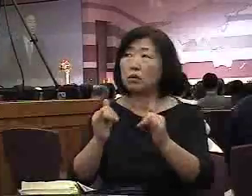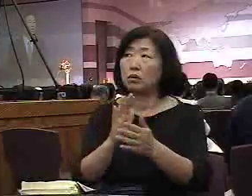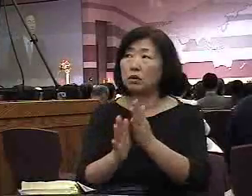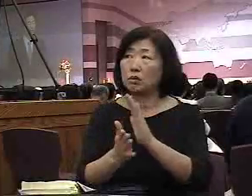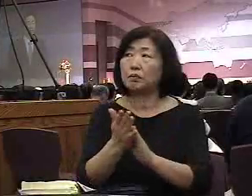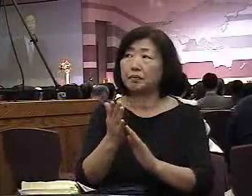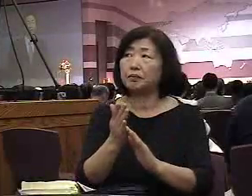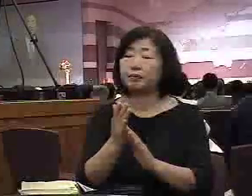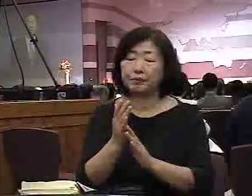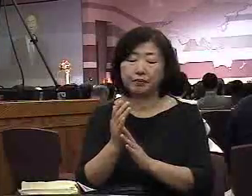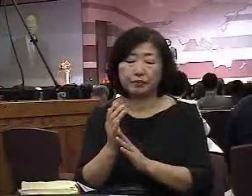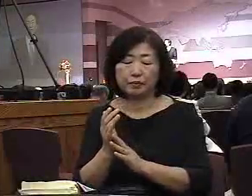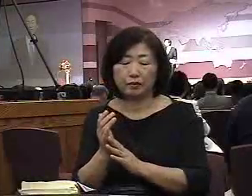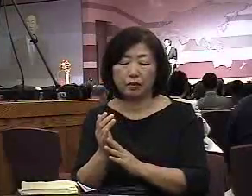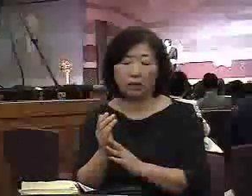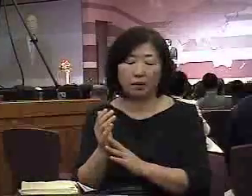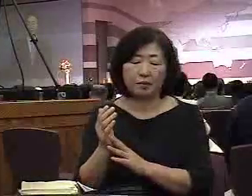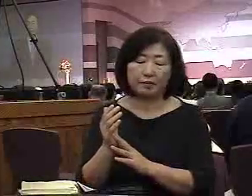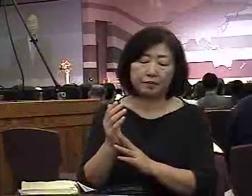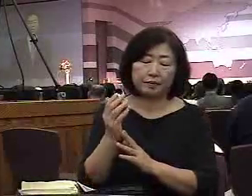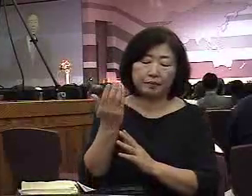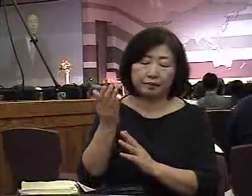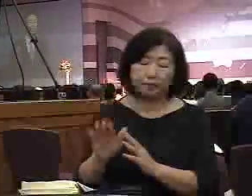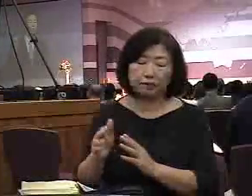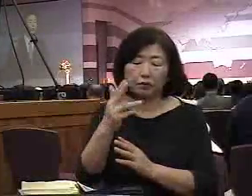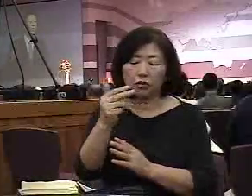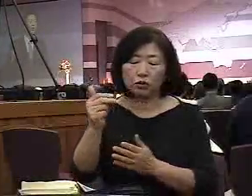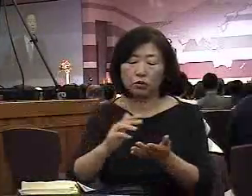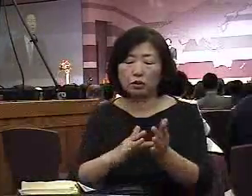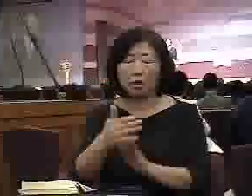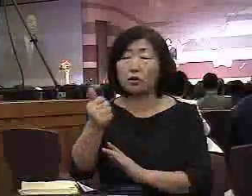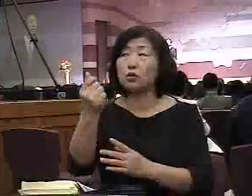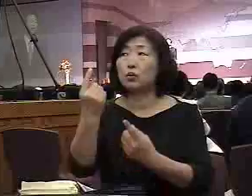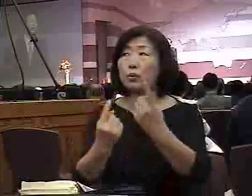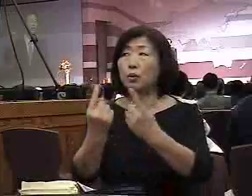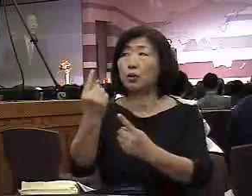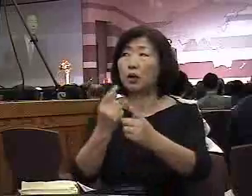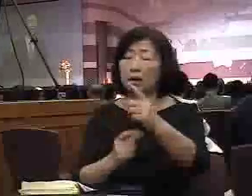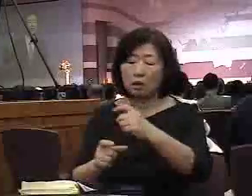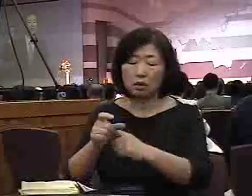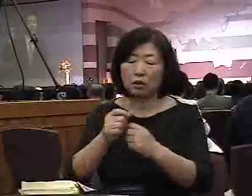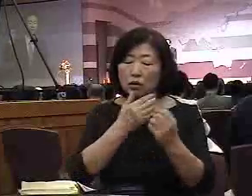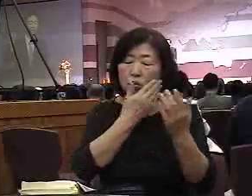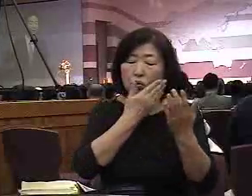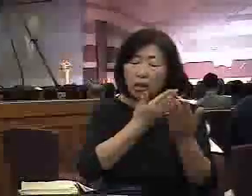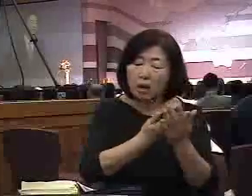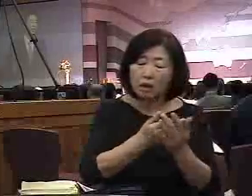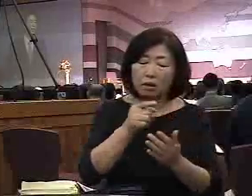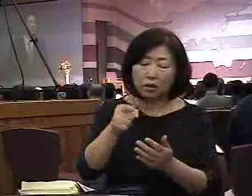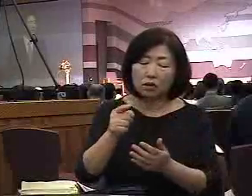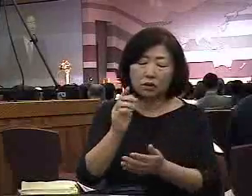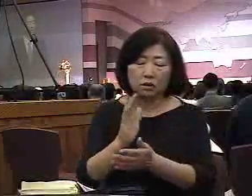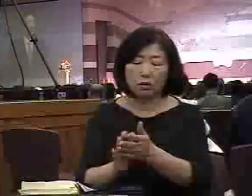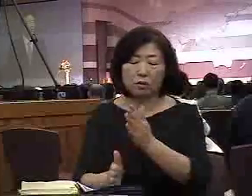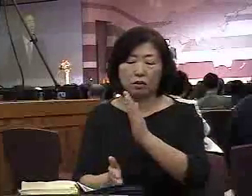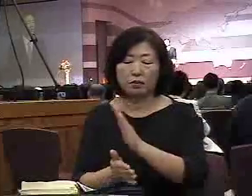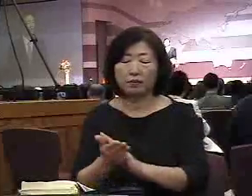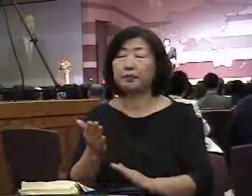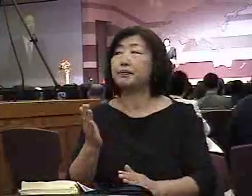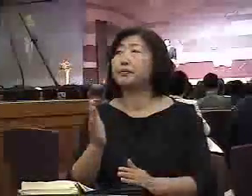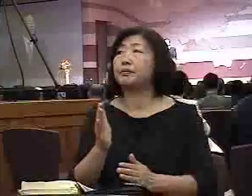이렇게 우리가 쉽게 대답할 수 있을 것 같아요. 그런데 주 예수보다 더 귀한 것은 없네.